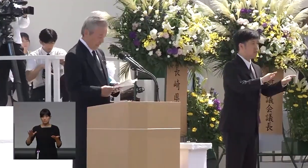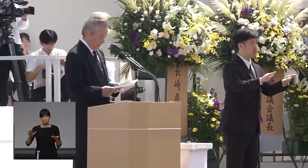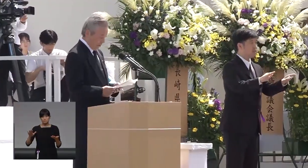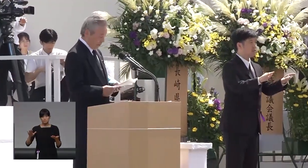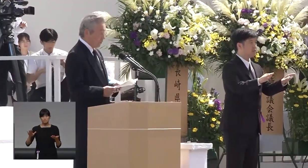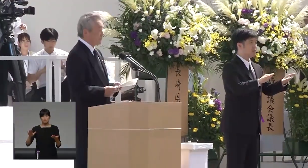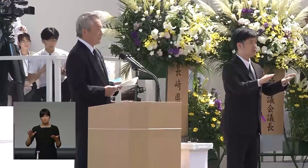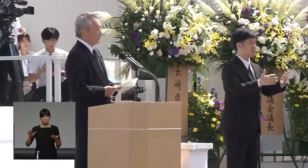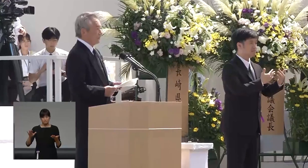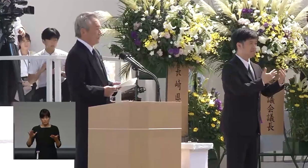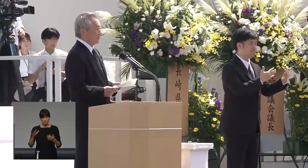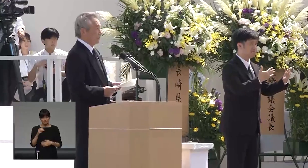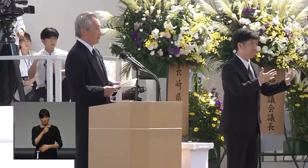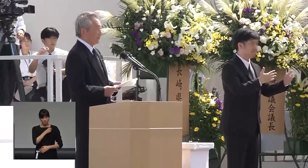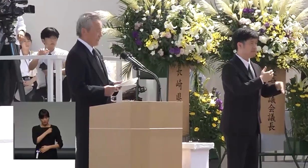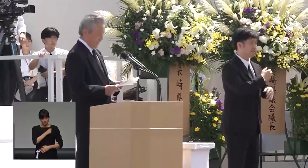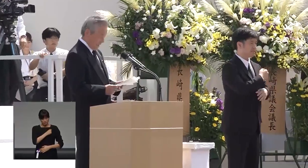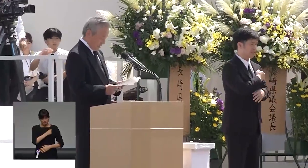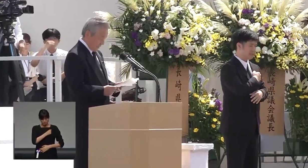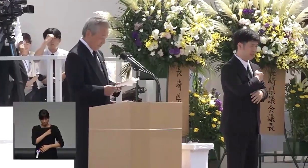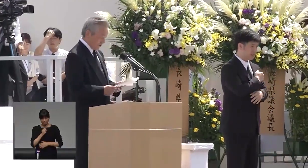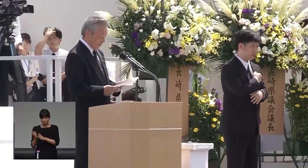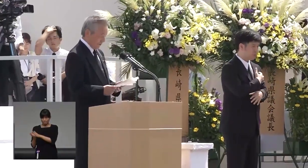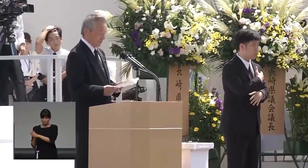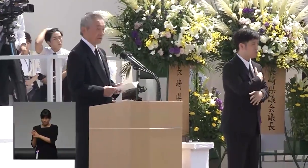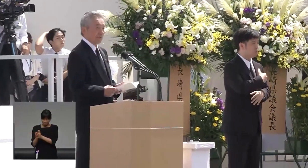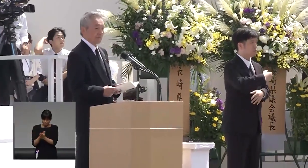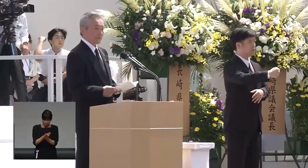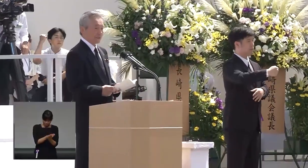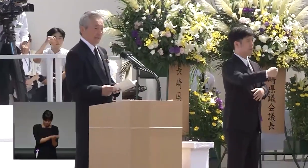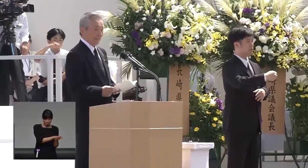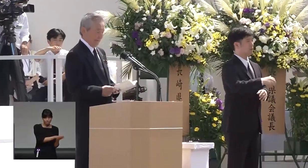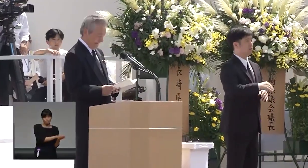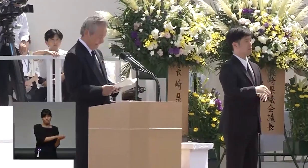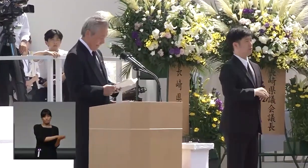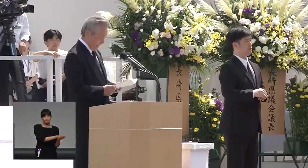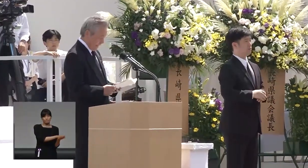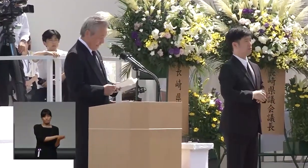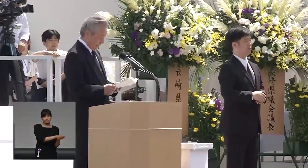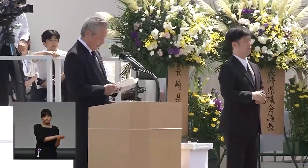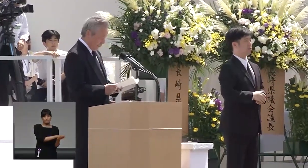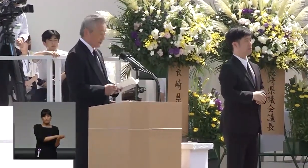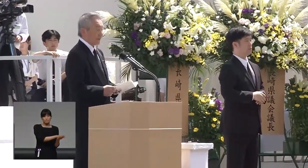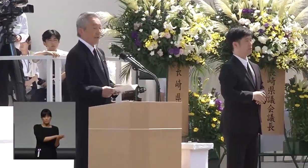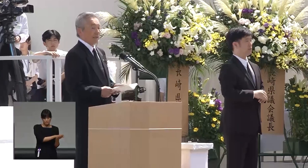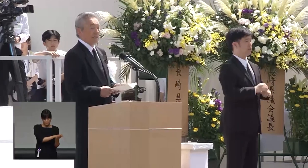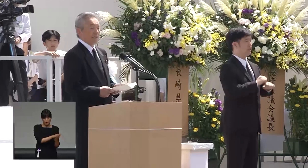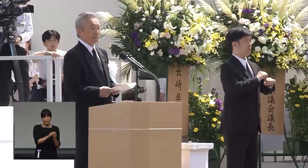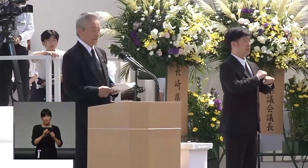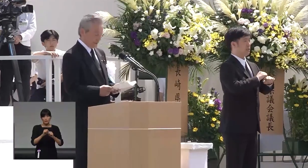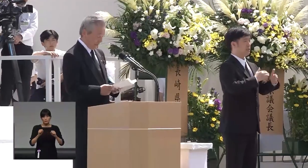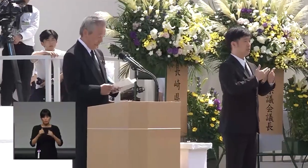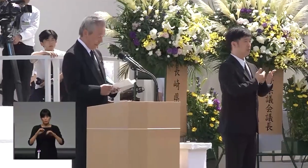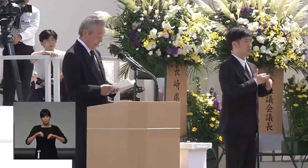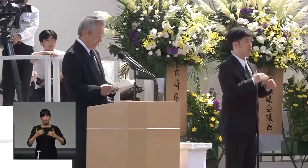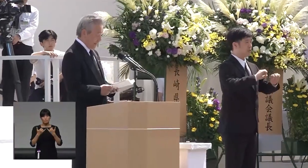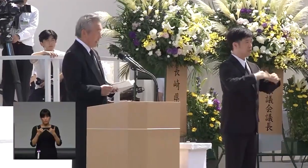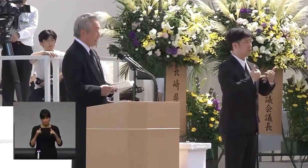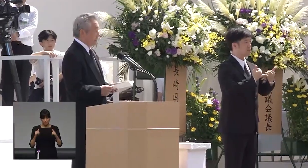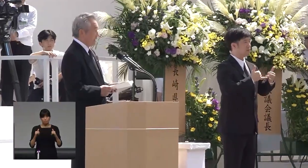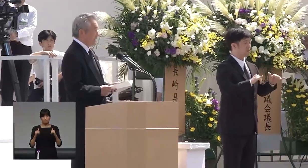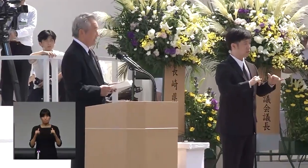し多くの尊い命を奪いました生き残った被爆者